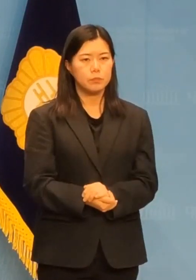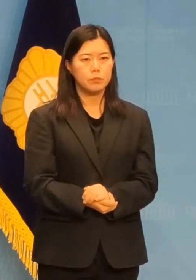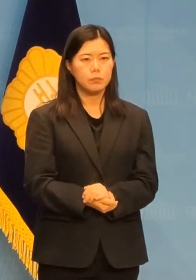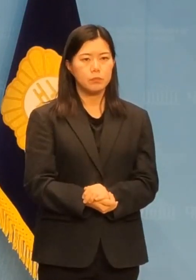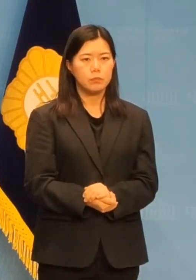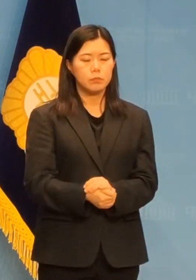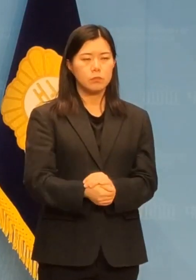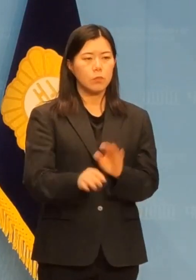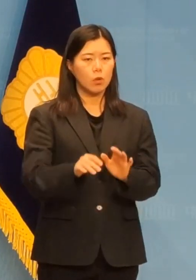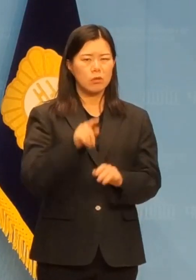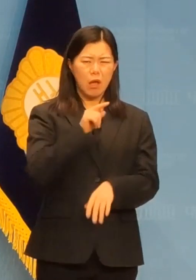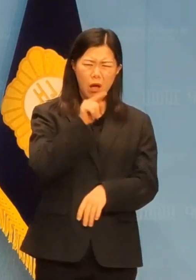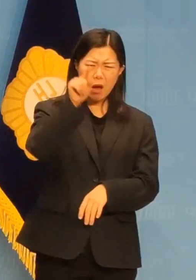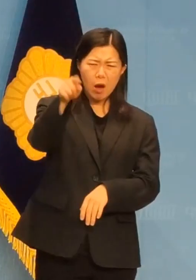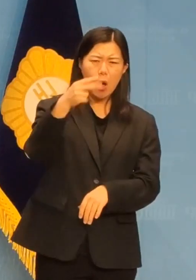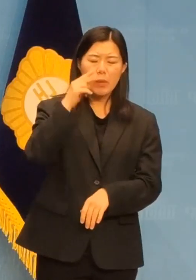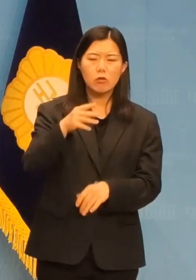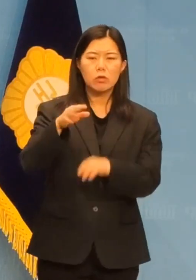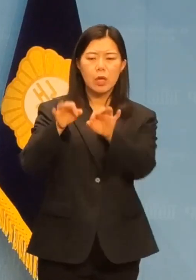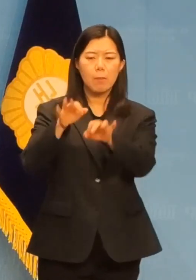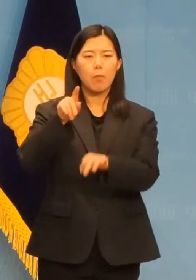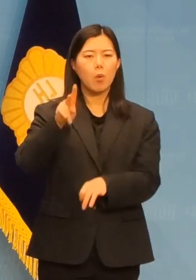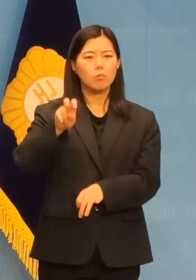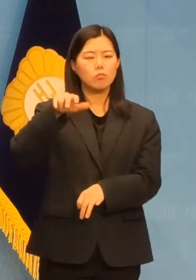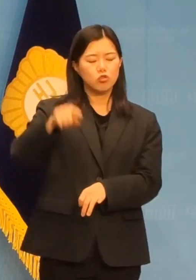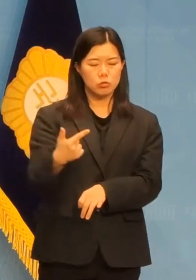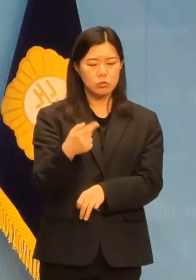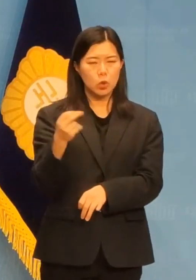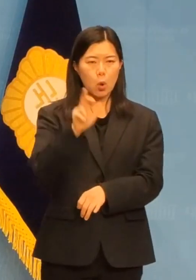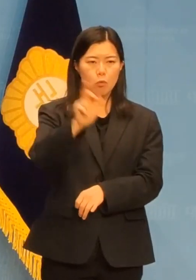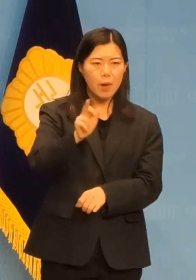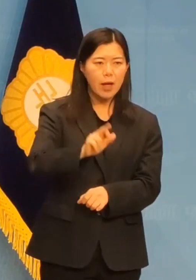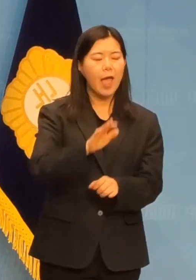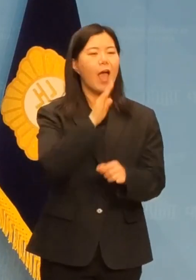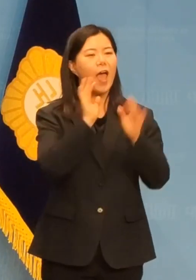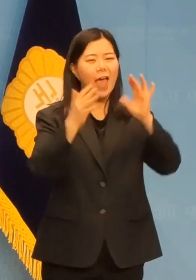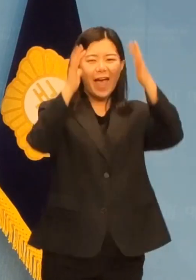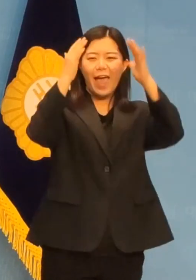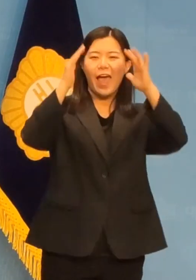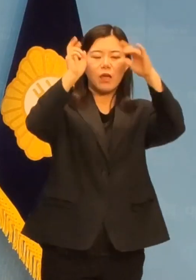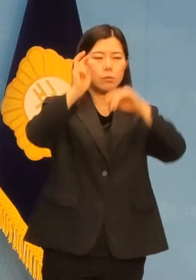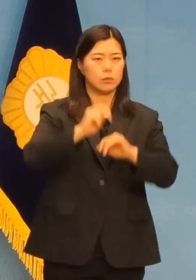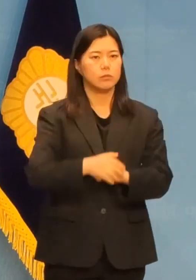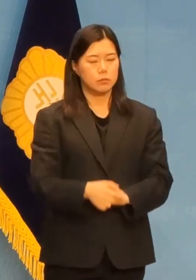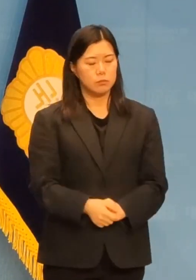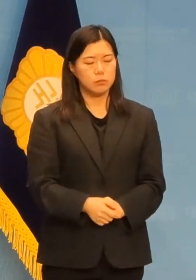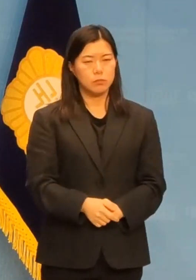태평양 건너 김범준과 쿠팡에서 박수 치면서 환영할 토론회들입니다.